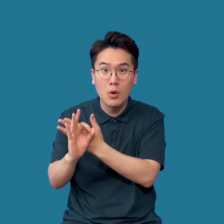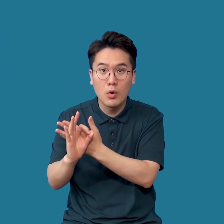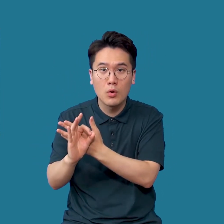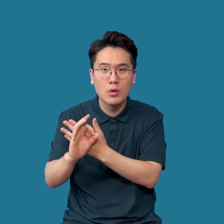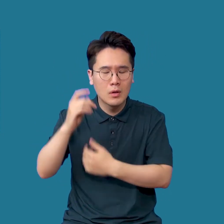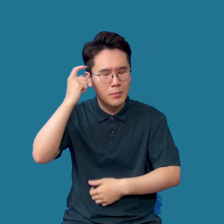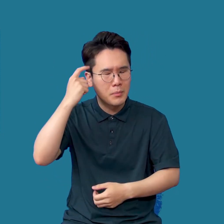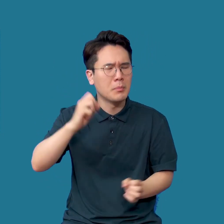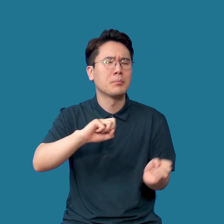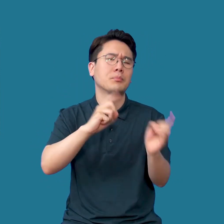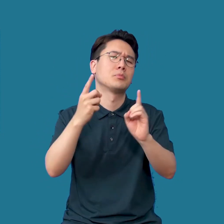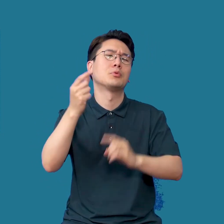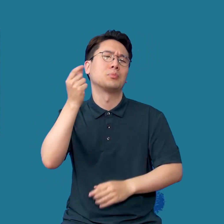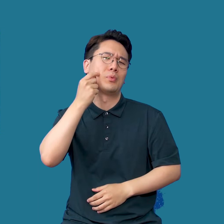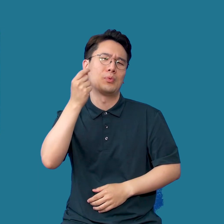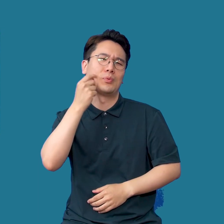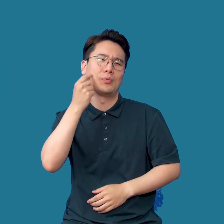아닙니까?